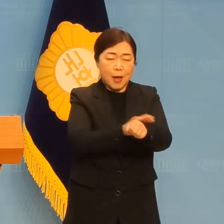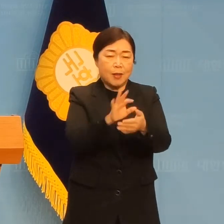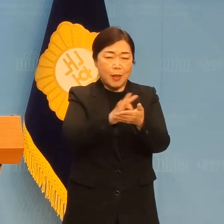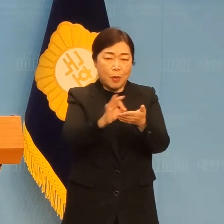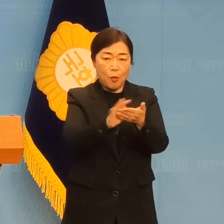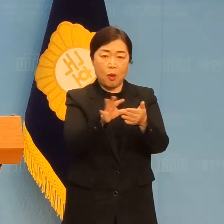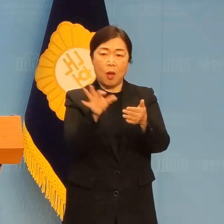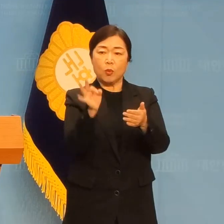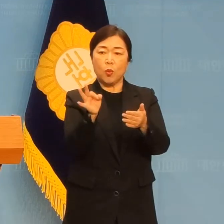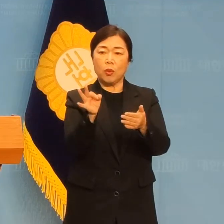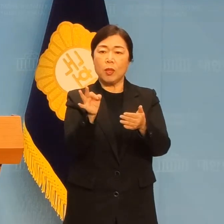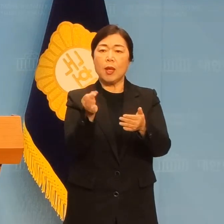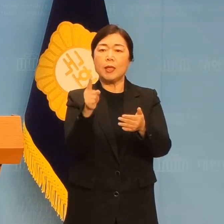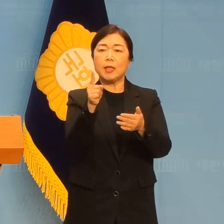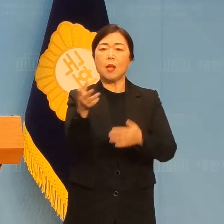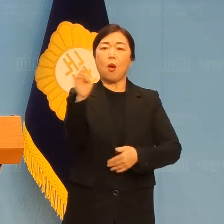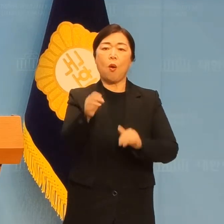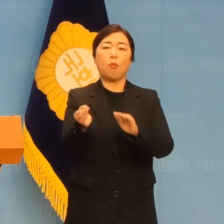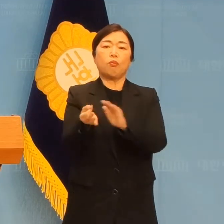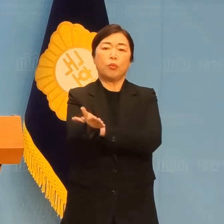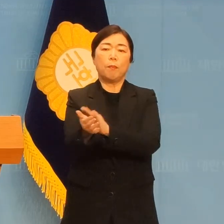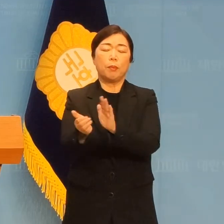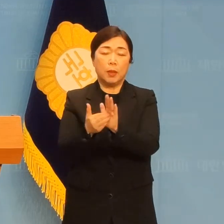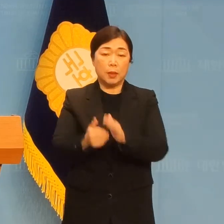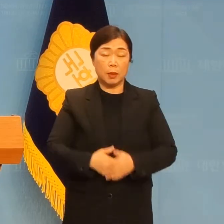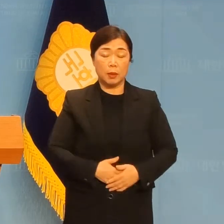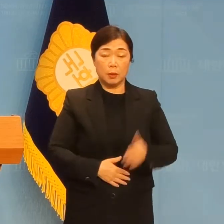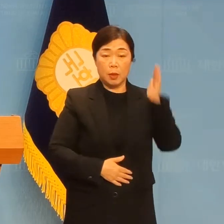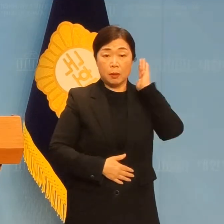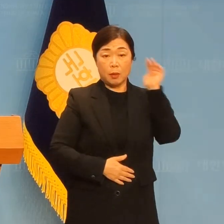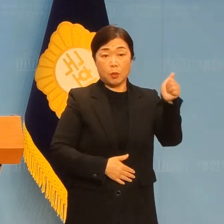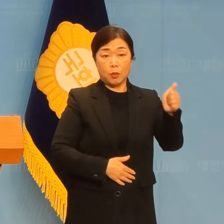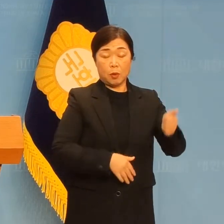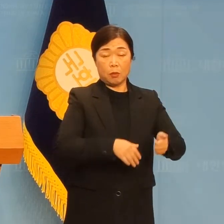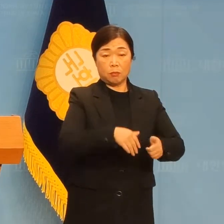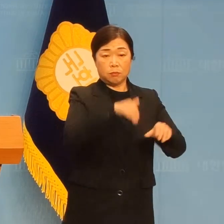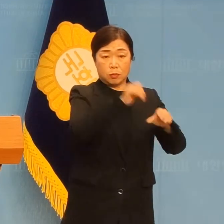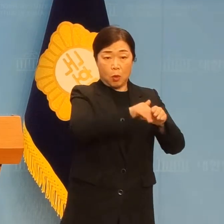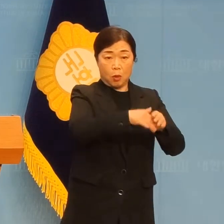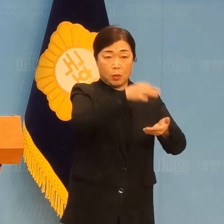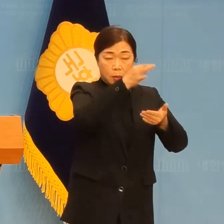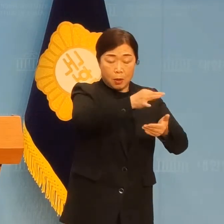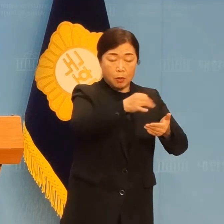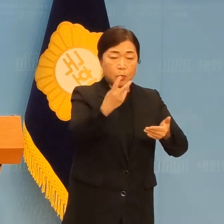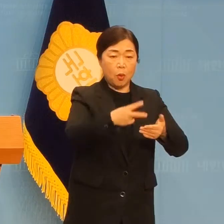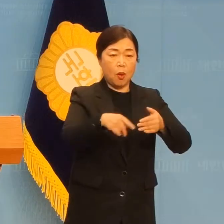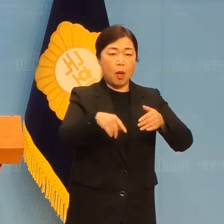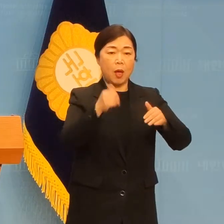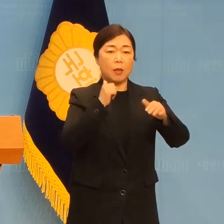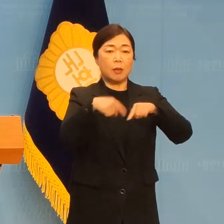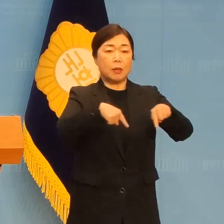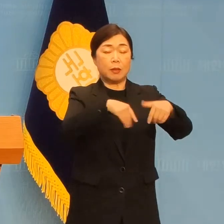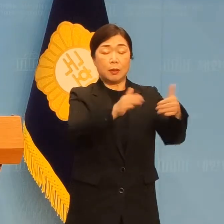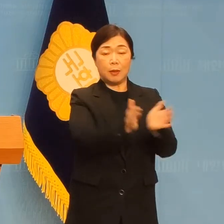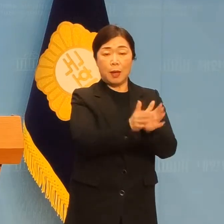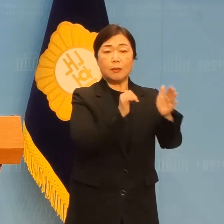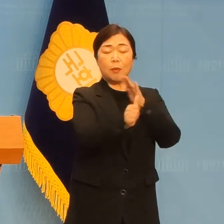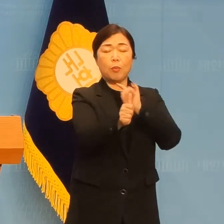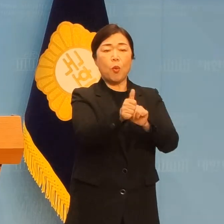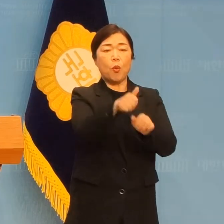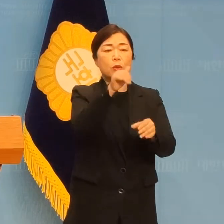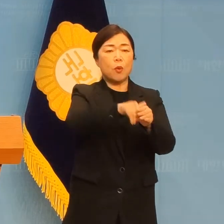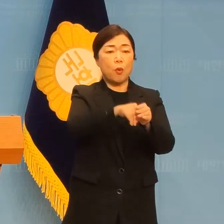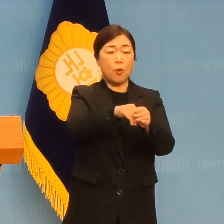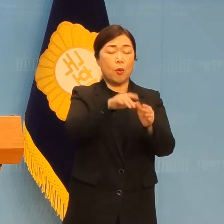있습니다. 대선 자금에서 시작해 당대표 선거 개입, 나아가 국회의원 공천 매각